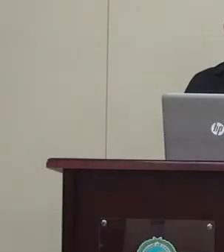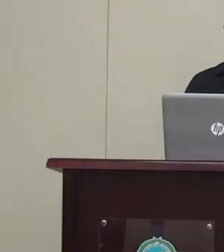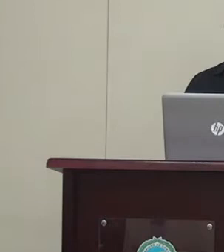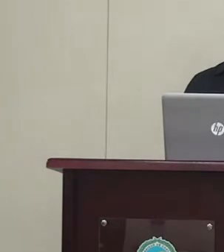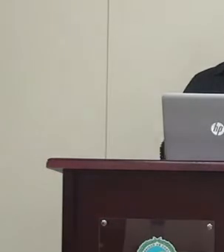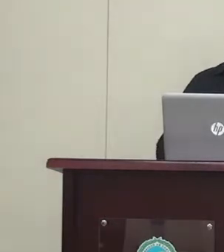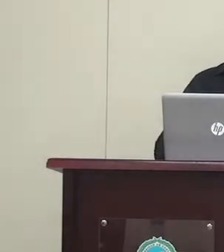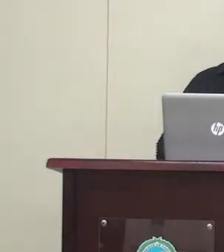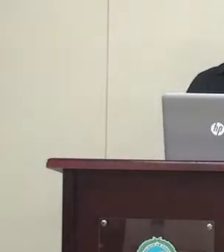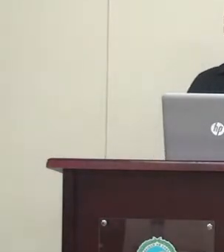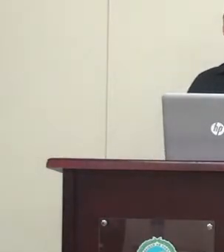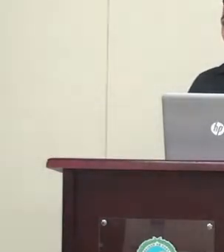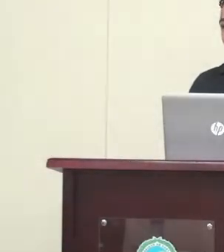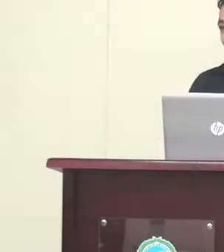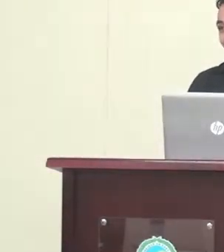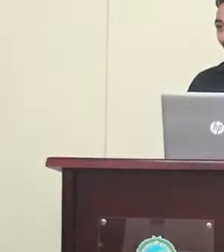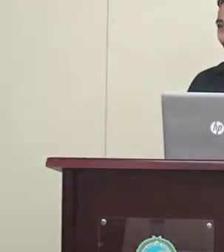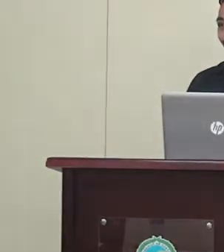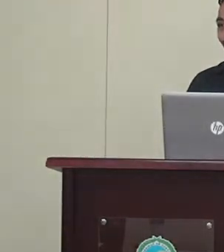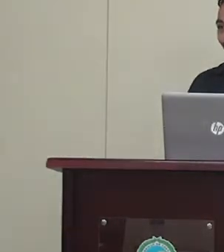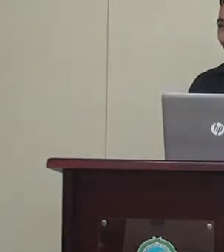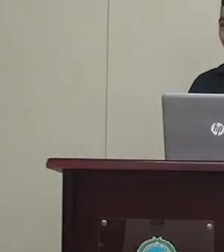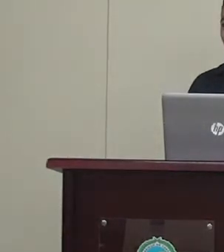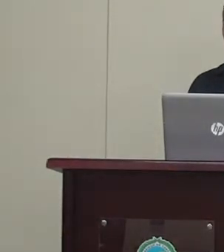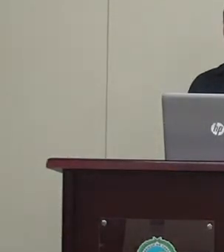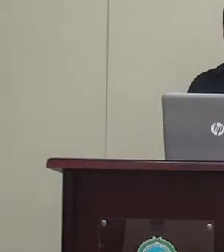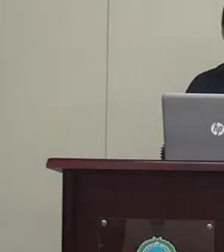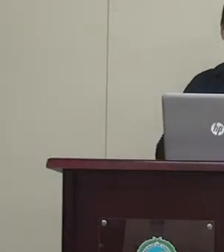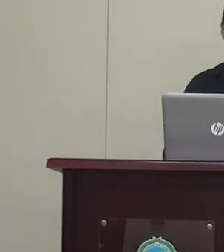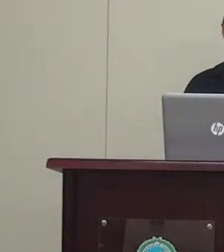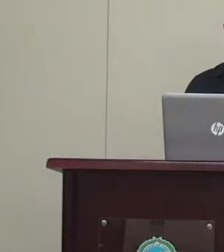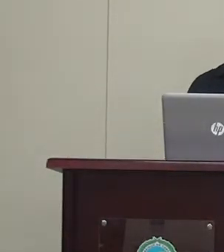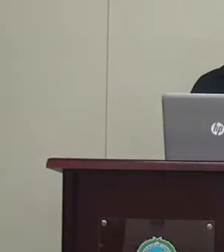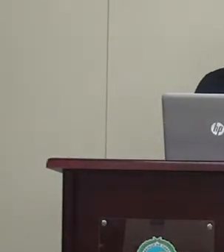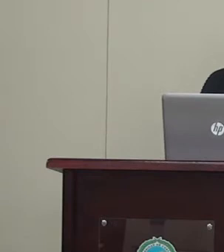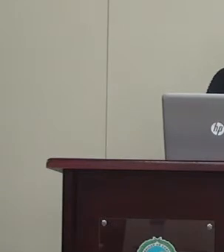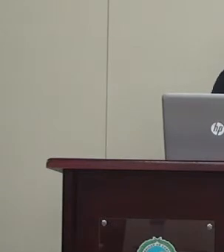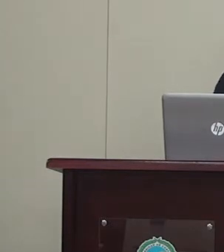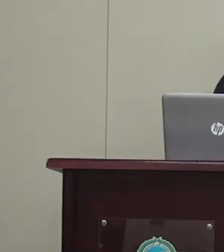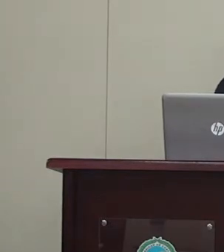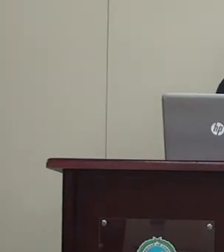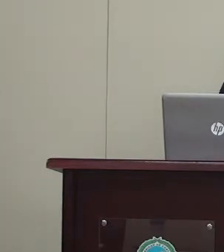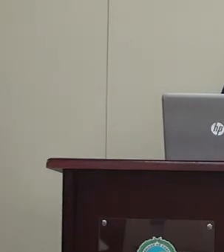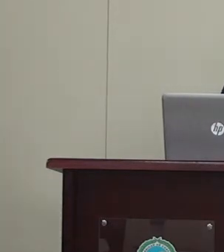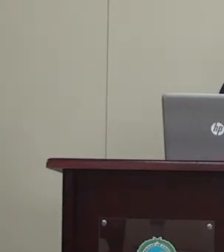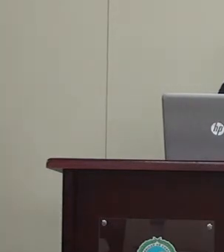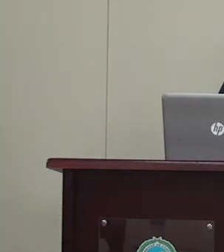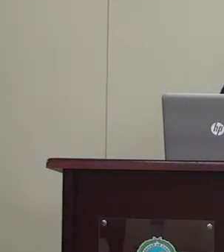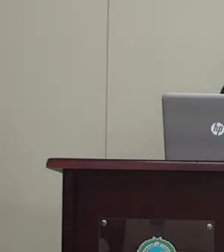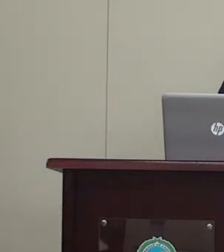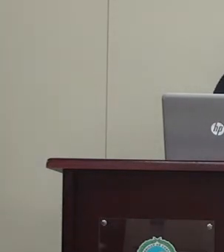énfasis de que, además de que sabíamos desde hace mucho que no debíamos igualar situaciones como la de Cataluña, el